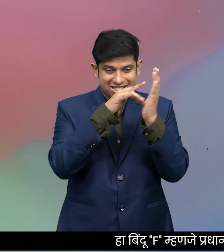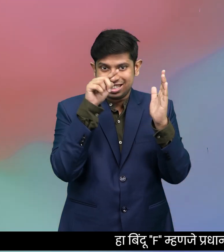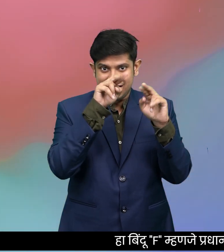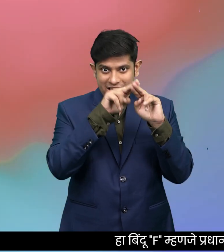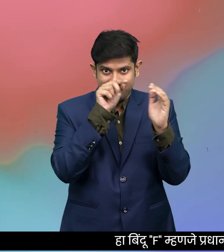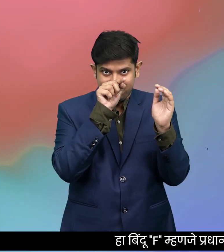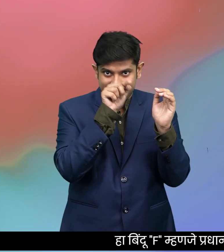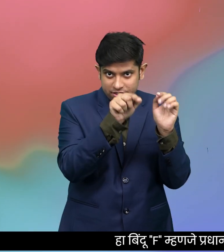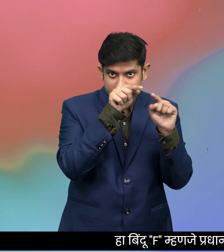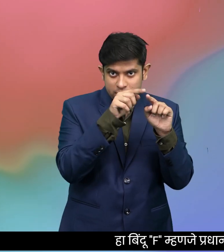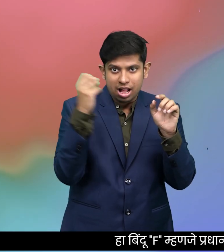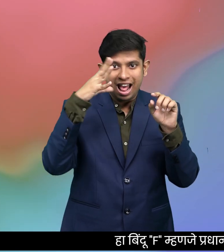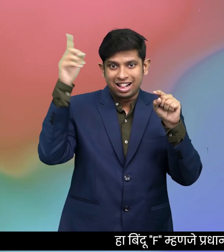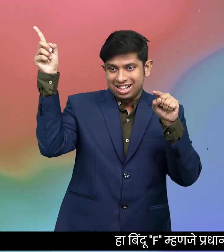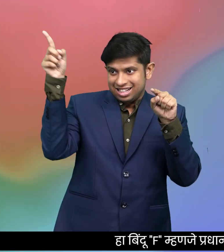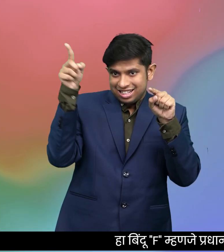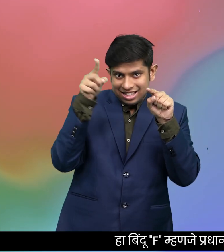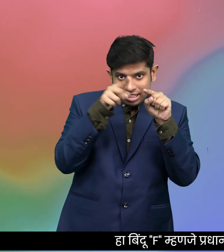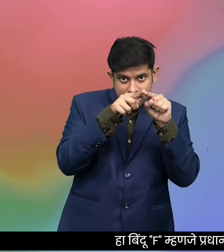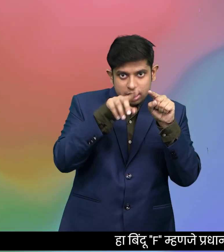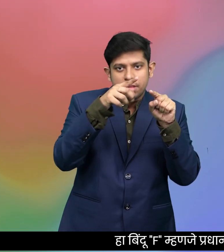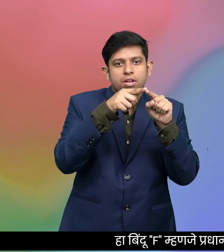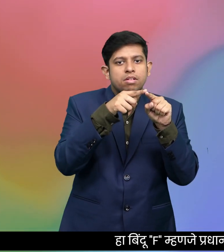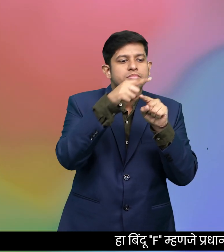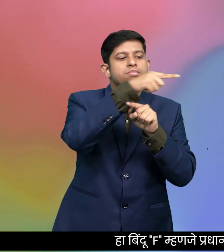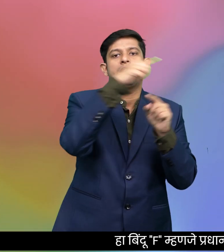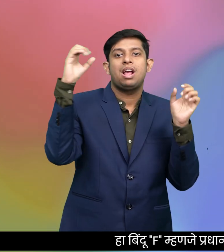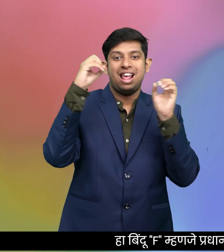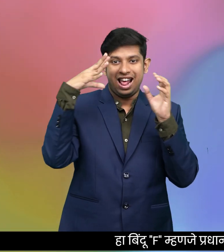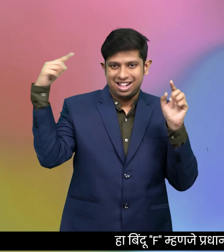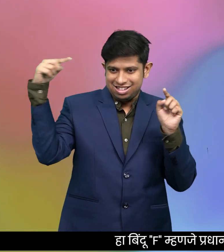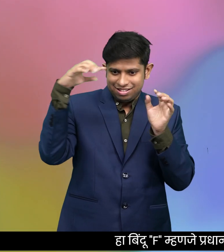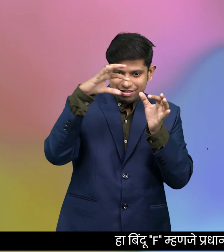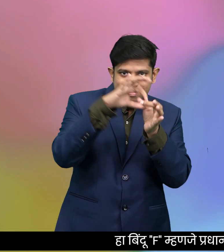हा बिंदू F म्हणजे प्रधान फोकस प्रिन्सिपल फोकस असतो.